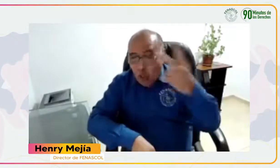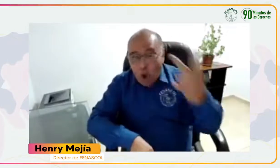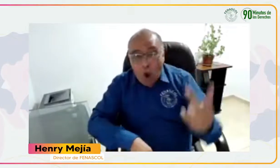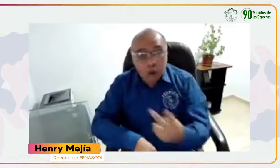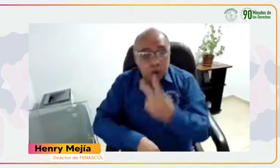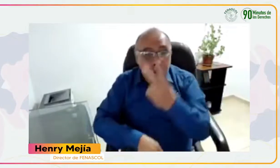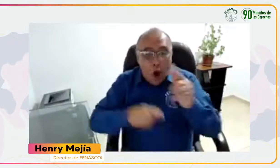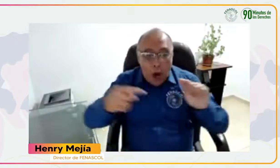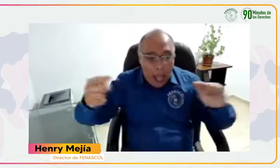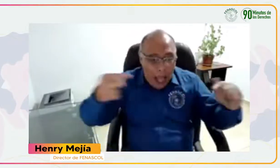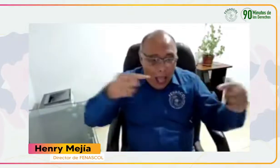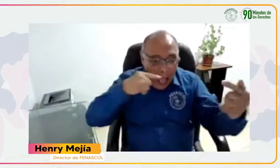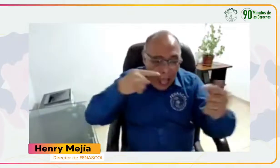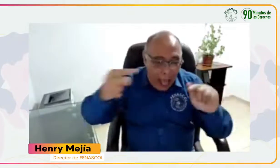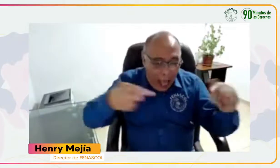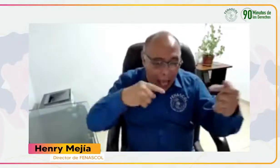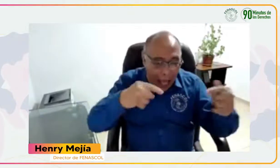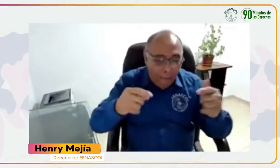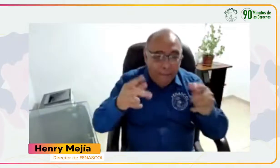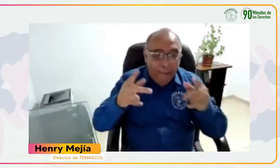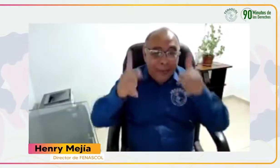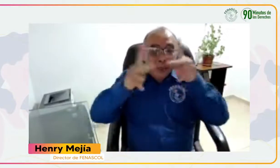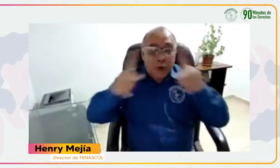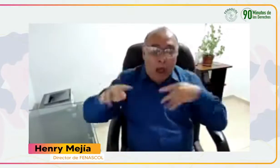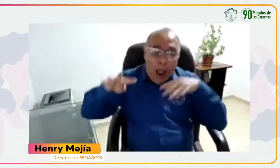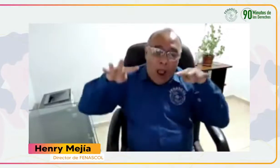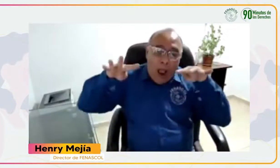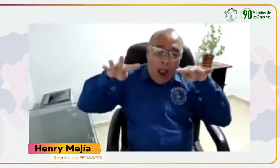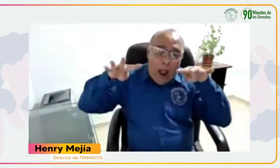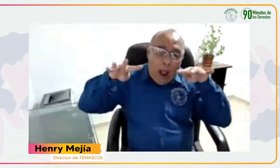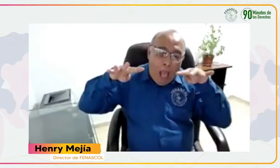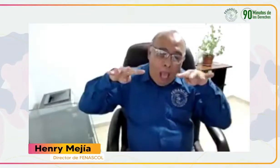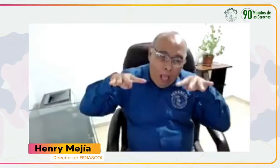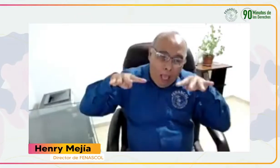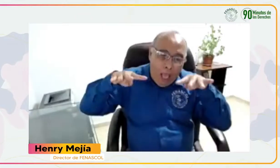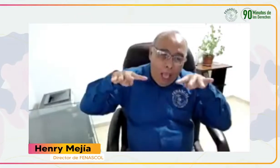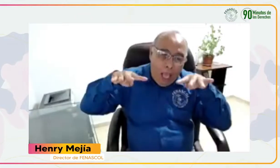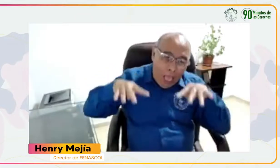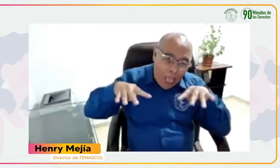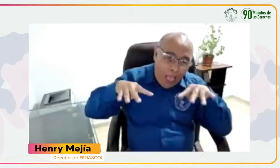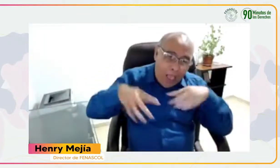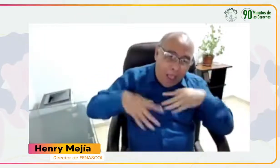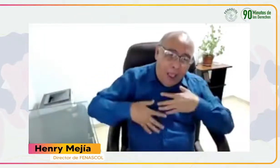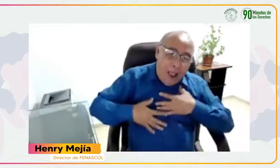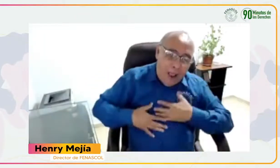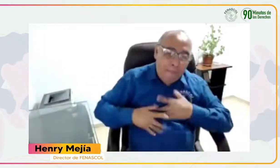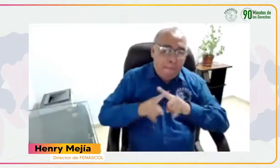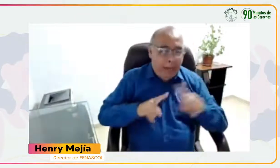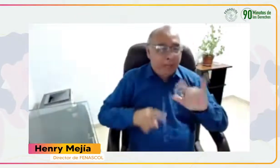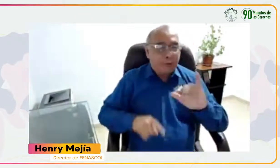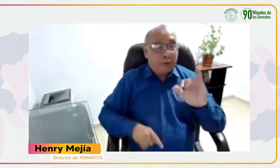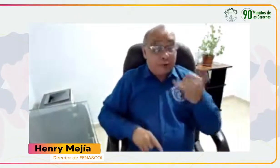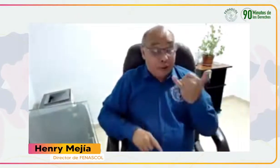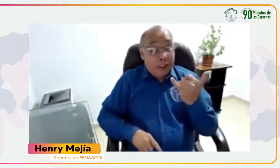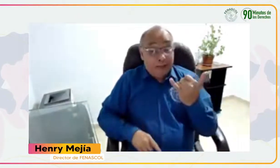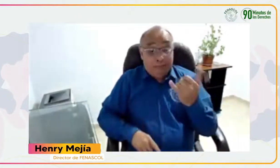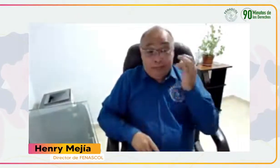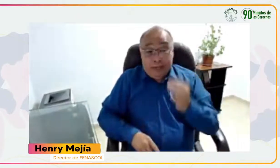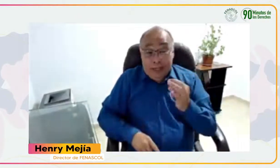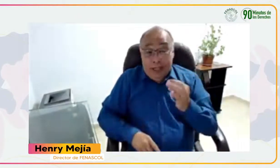contarles muchísimo más, pero ya son 2 horas larguitas de debate interesante que ya creo que las personas están durmiendo